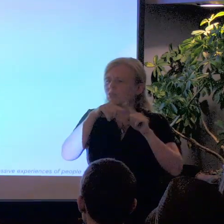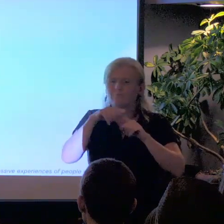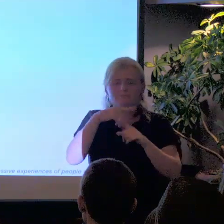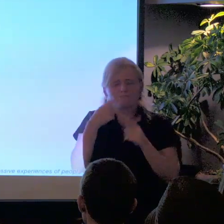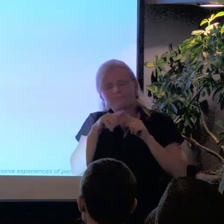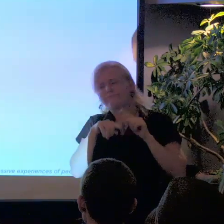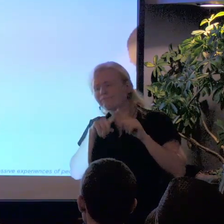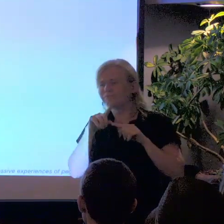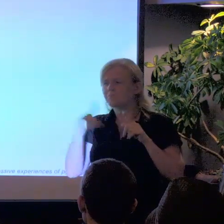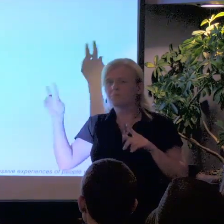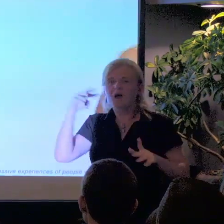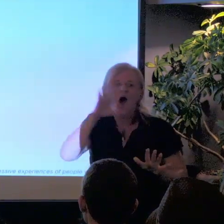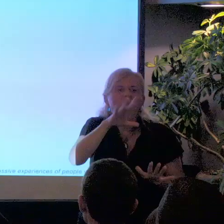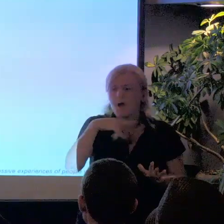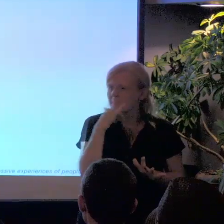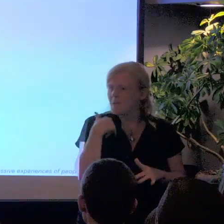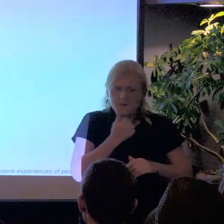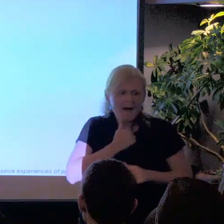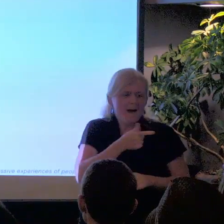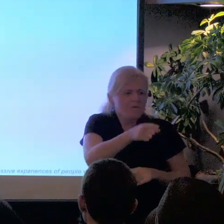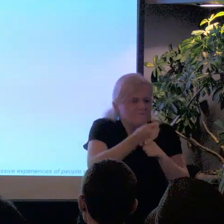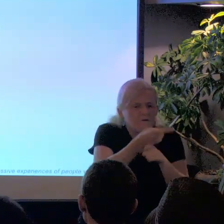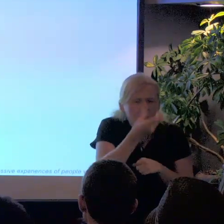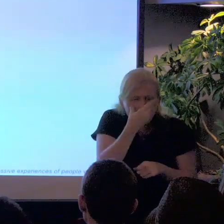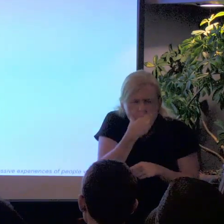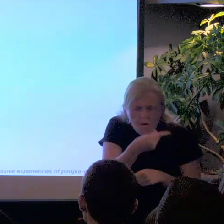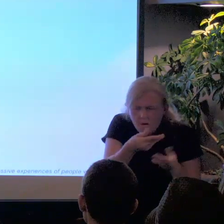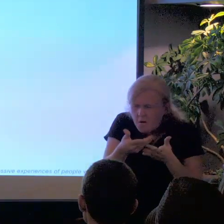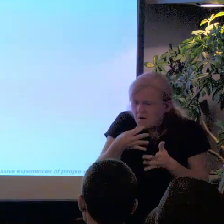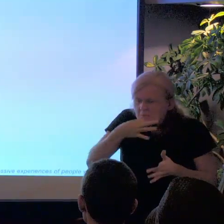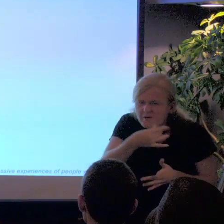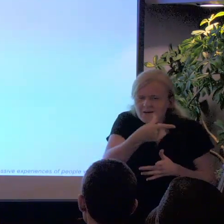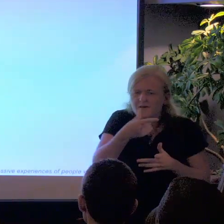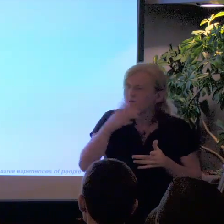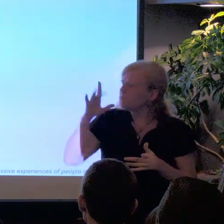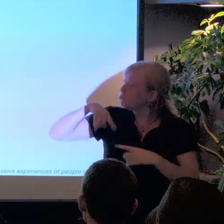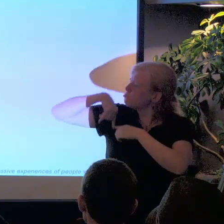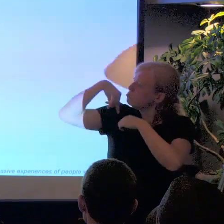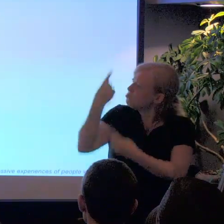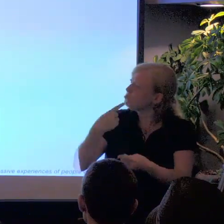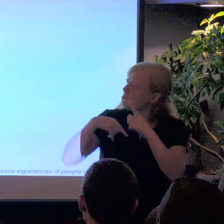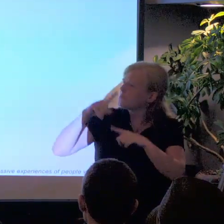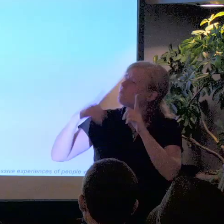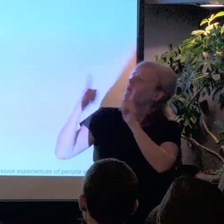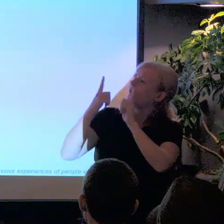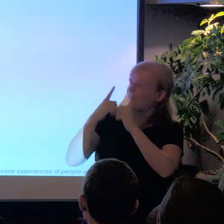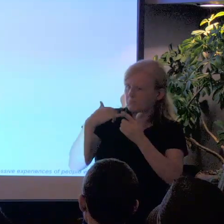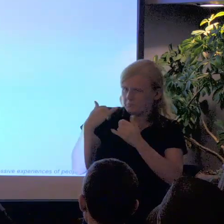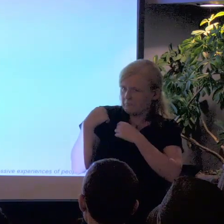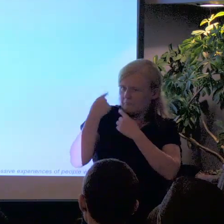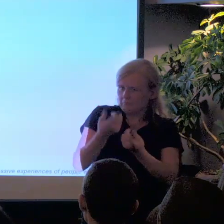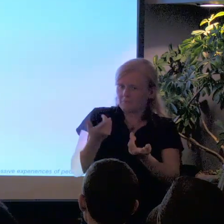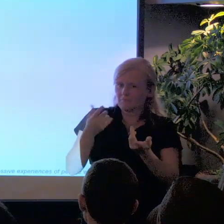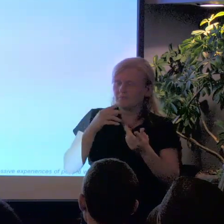Ah, Ah, tricotait. OK, c'est une personne qui tricotait